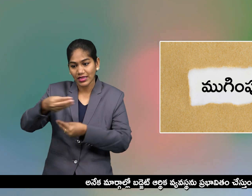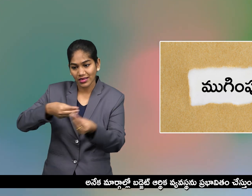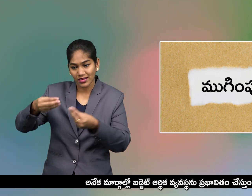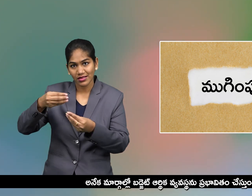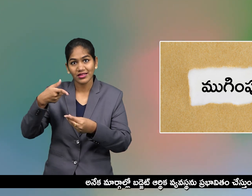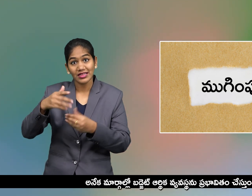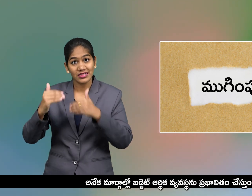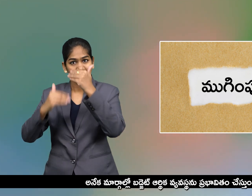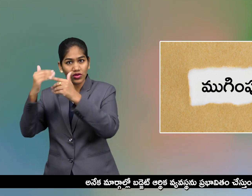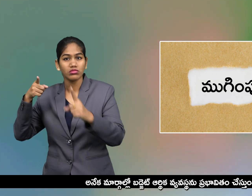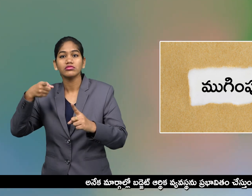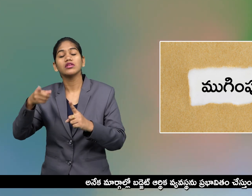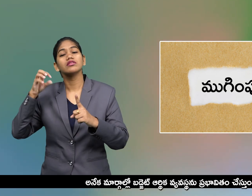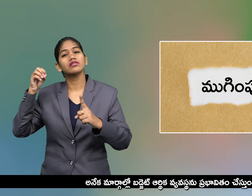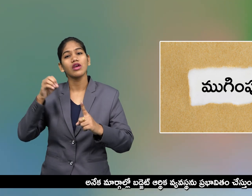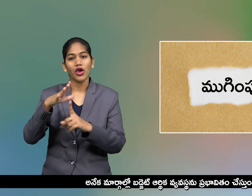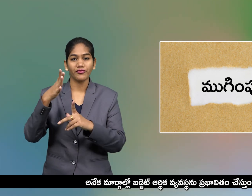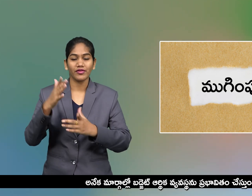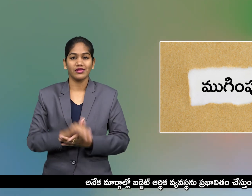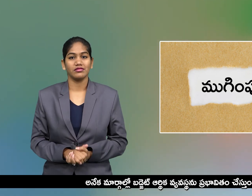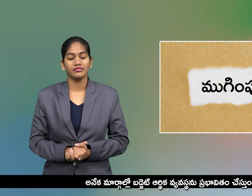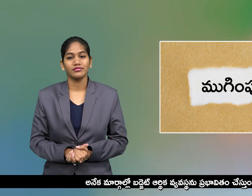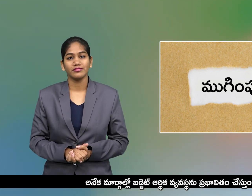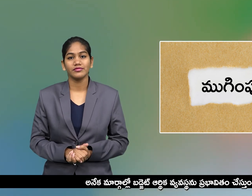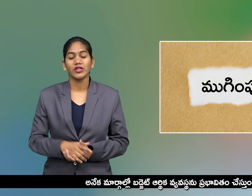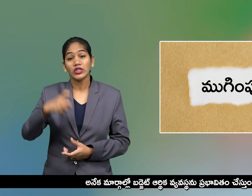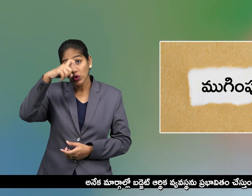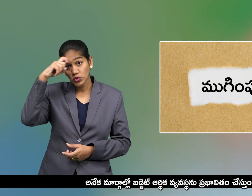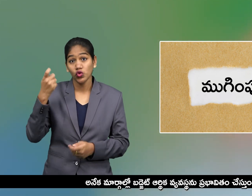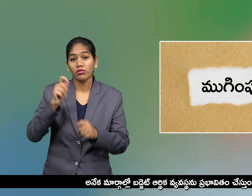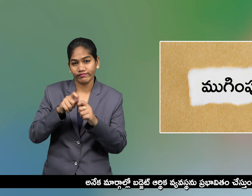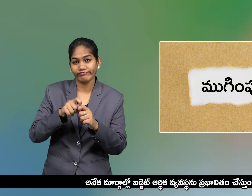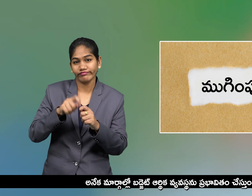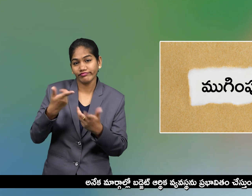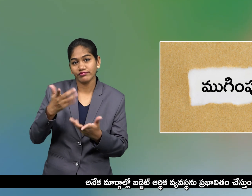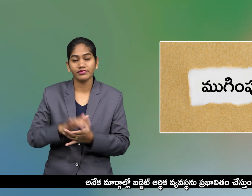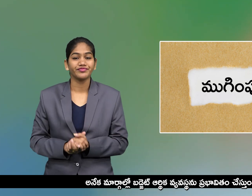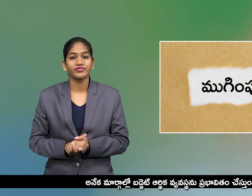అనేక మార్గాల్లో బడ్జెట్ ఆర్థిక వ్యవస్థను ప్రభావితం చేస్తుంది.